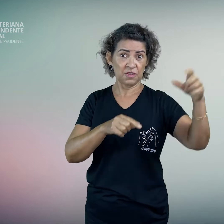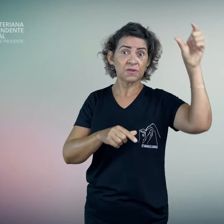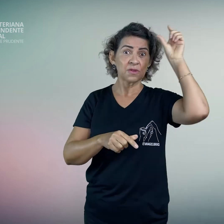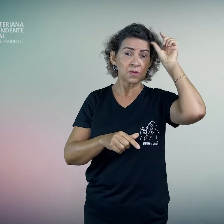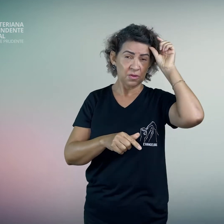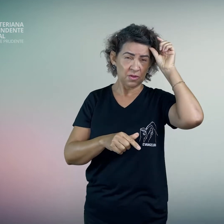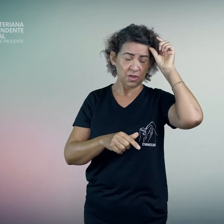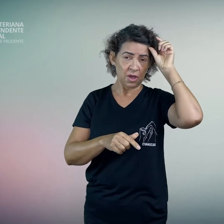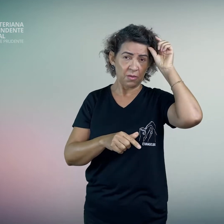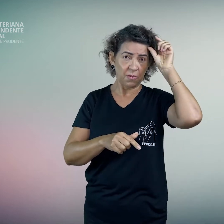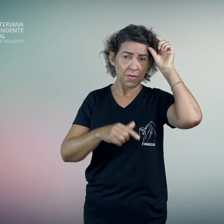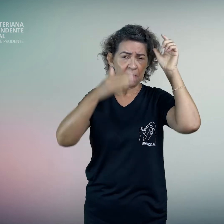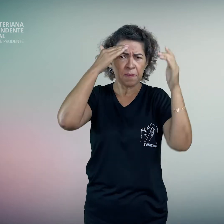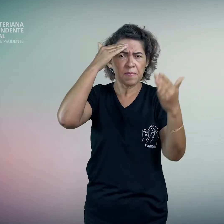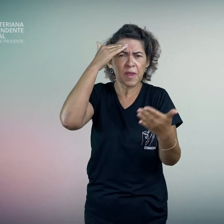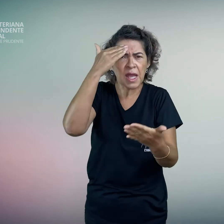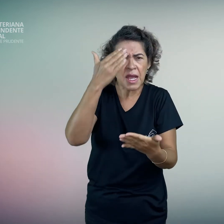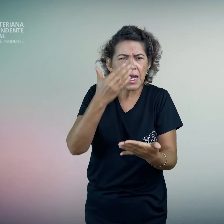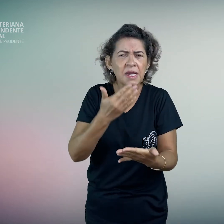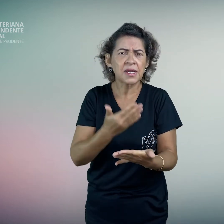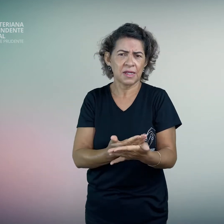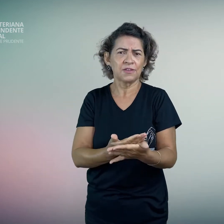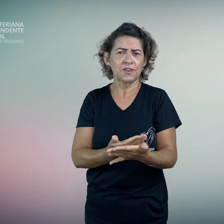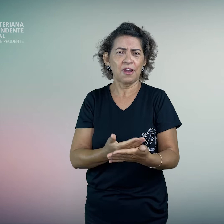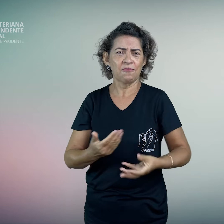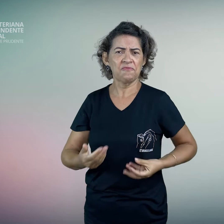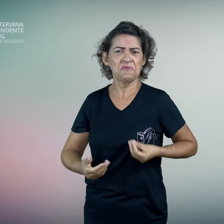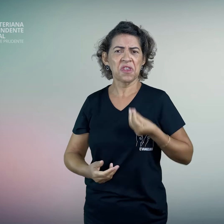que sua vida tem pouco ou nenhum valor.